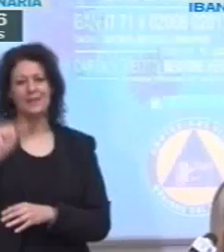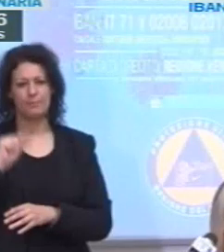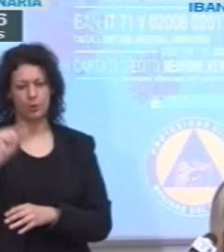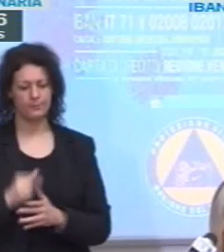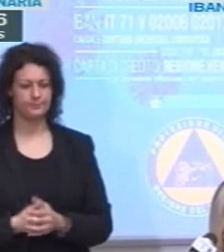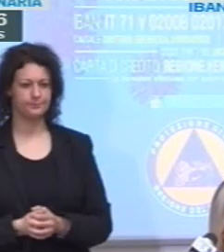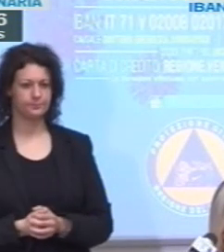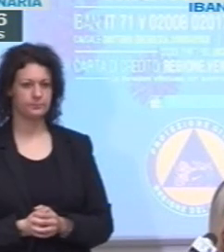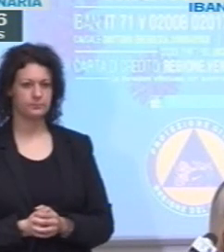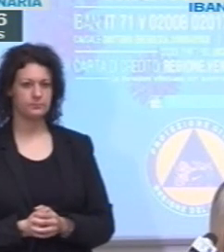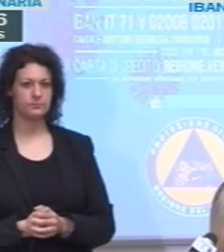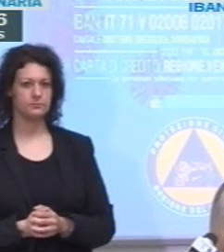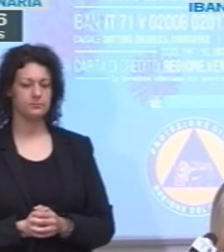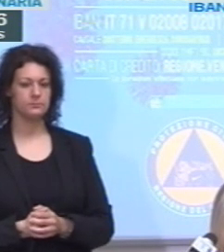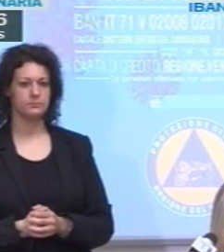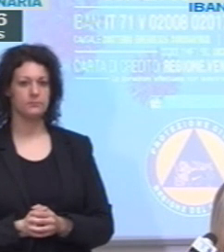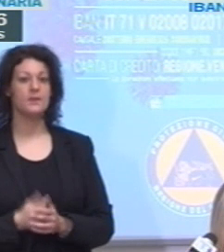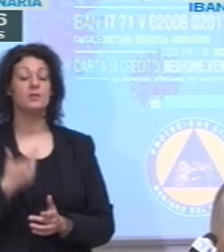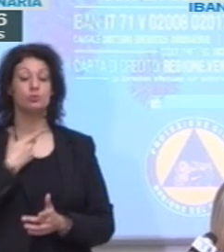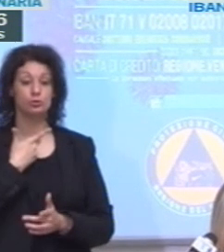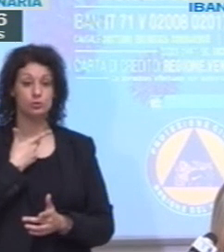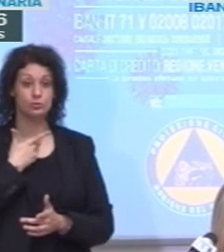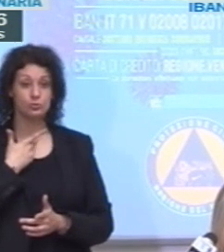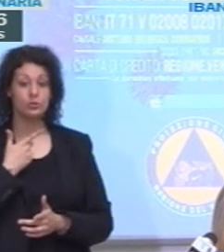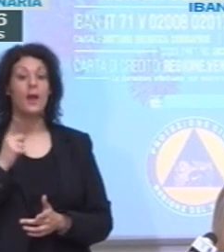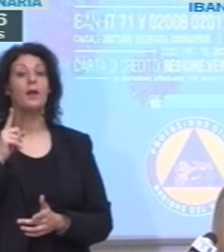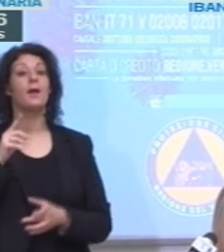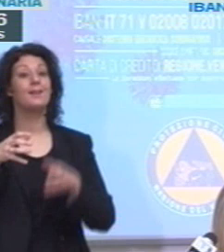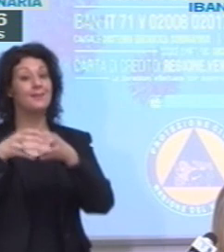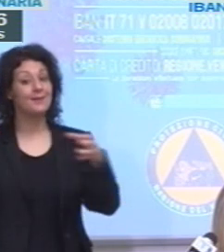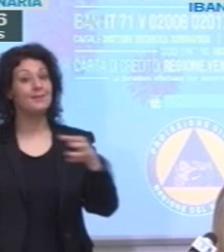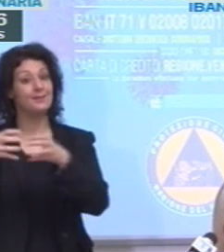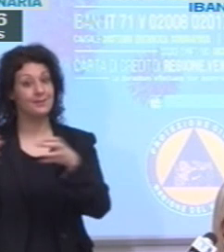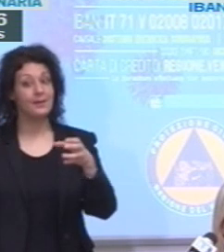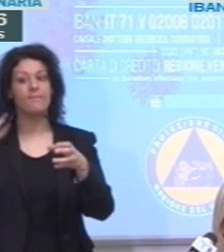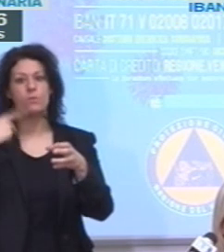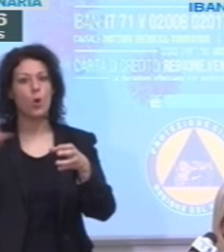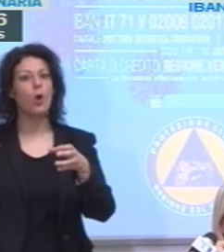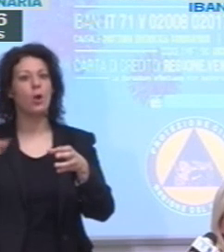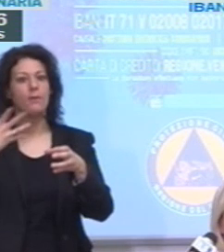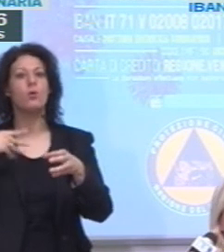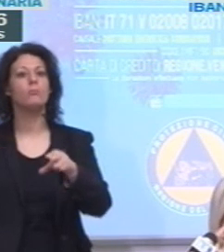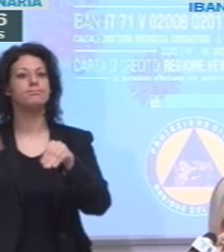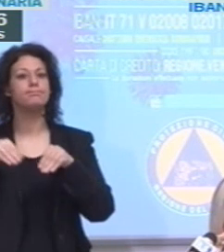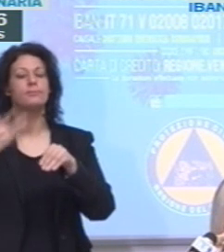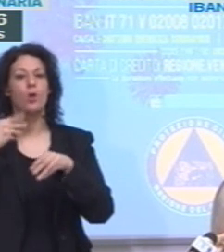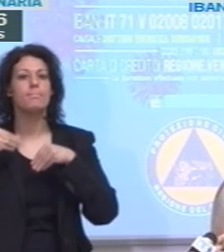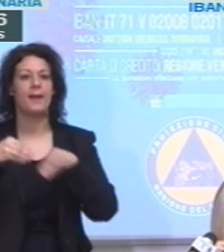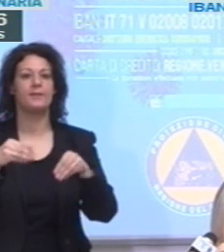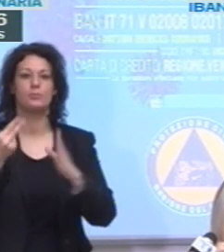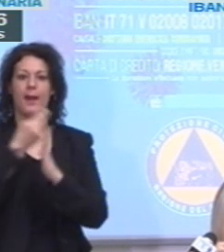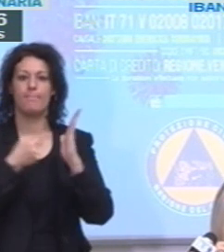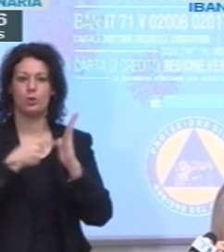Ci sono tutta una serie di ditte che hanno chiesto di partecipare, quindi ci sarà la fase